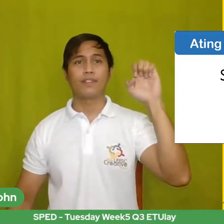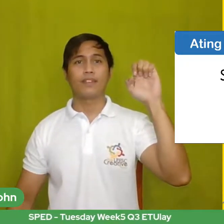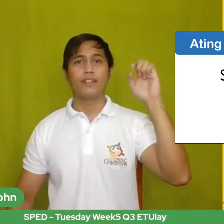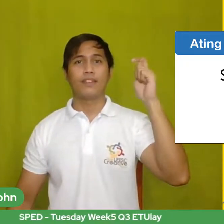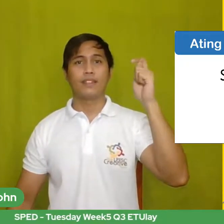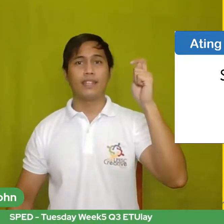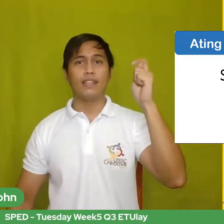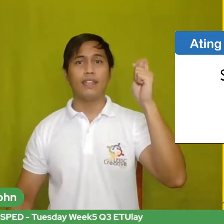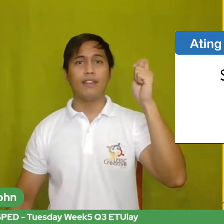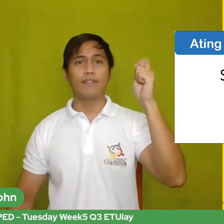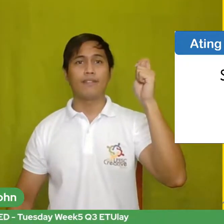T